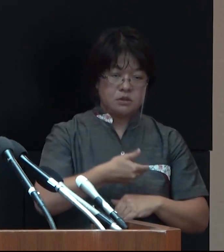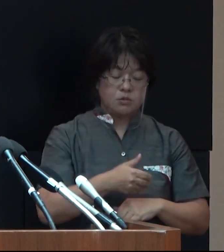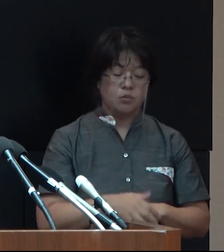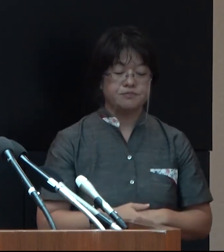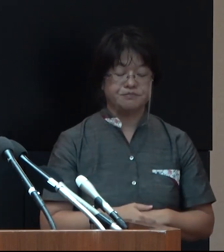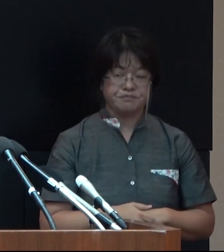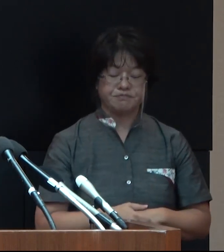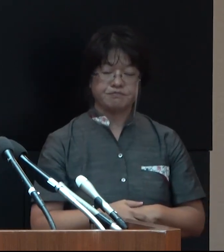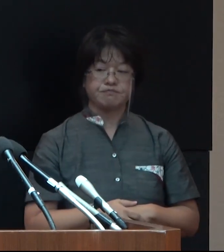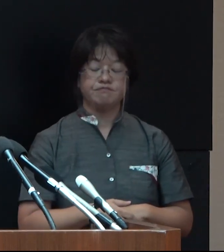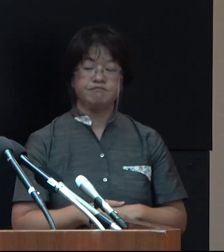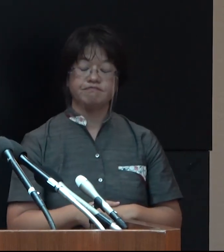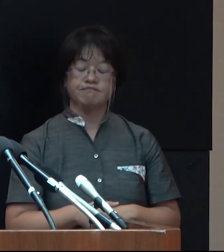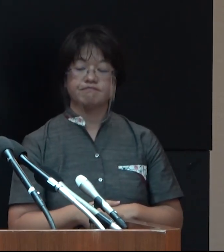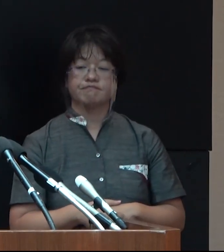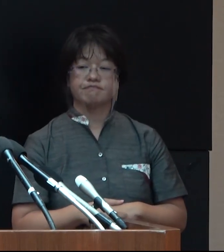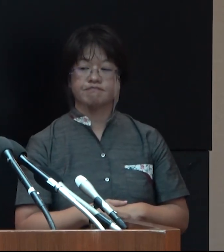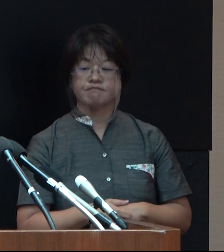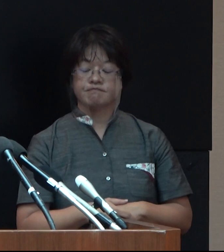れは